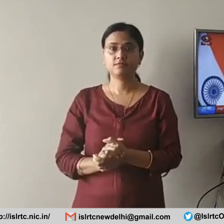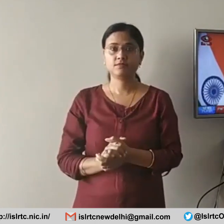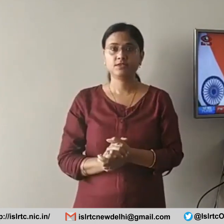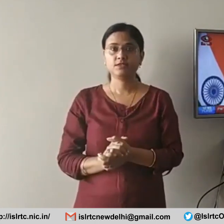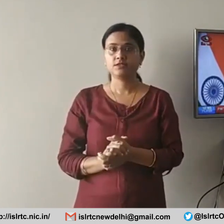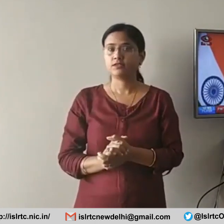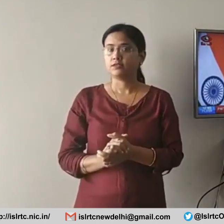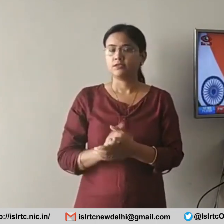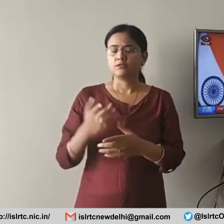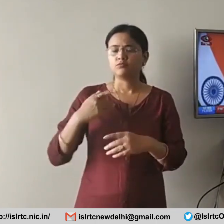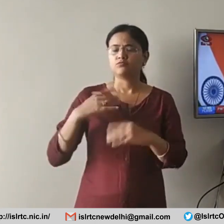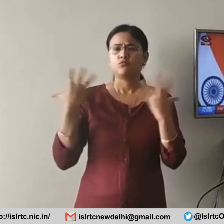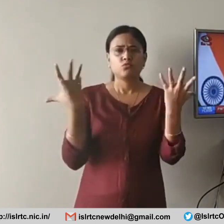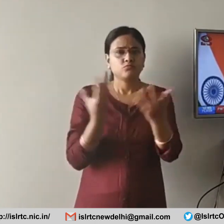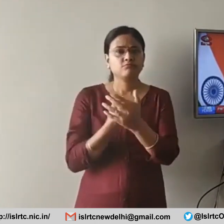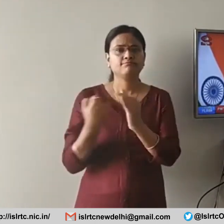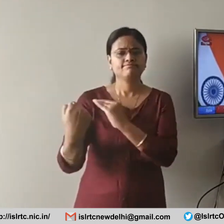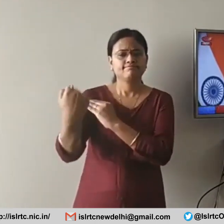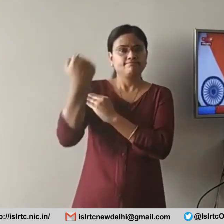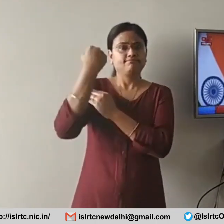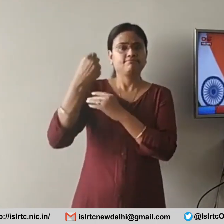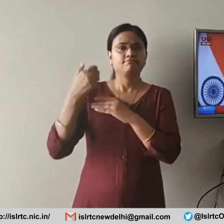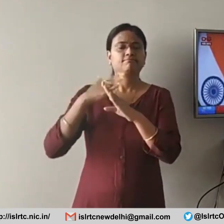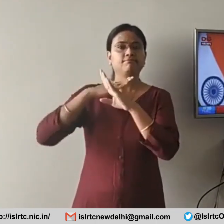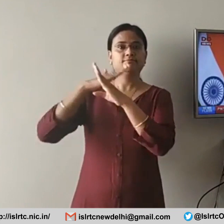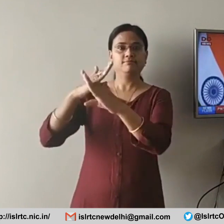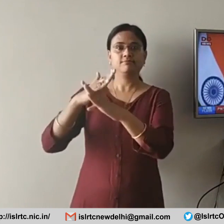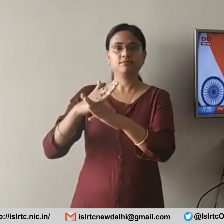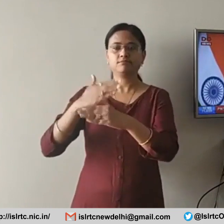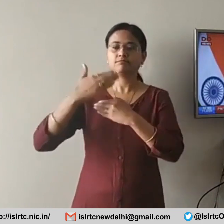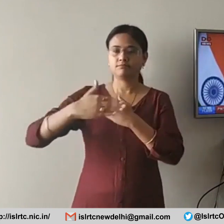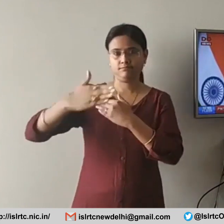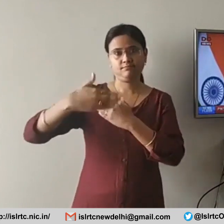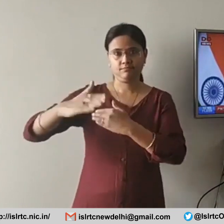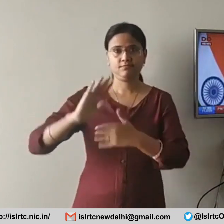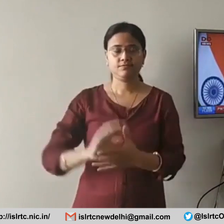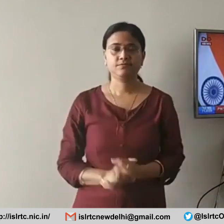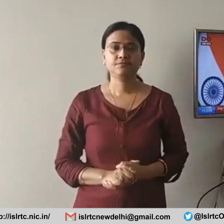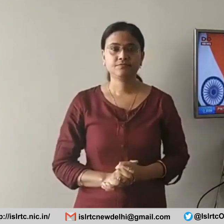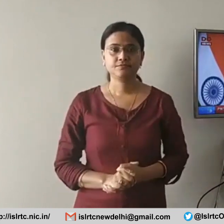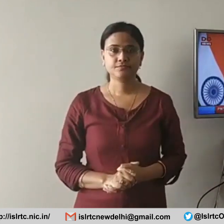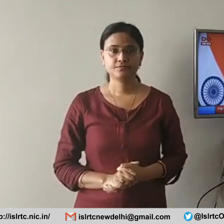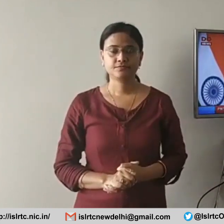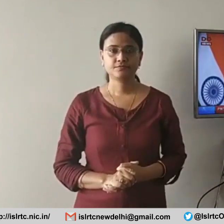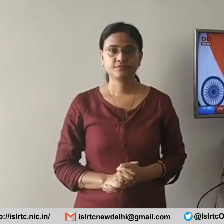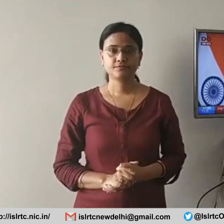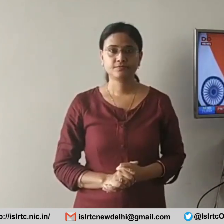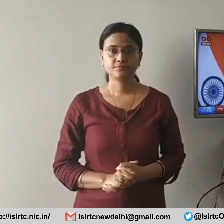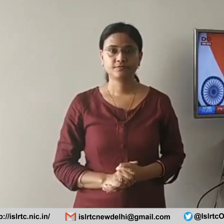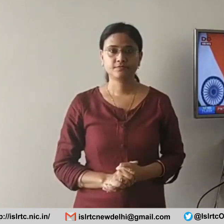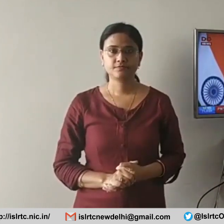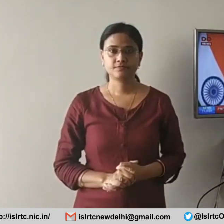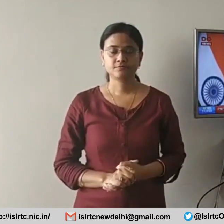बहुत मजबूती के साथ आगे बढ़ रही है।